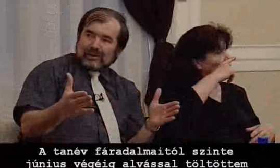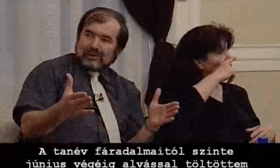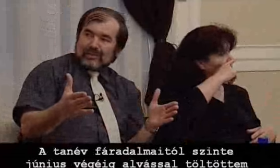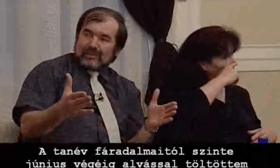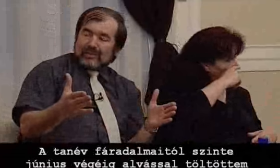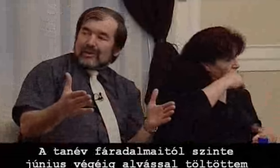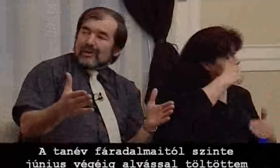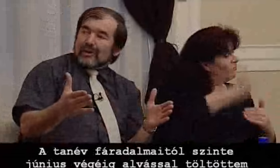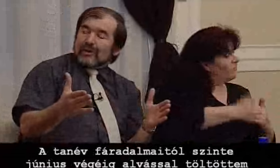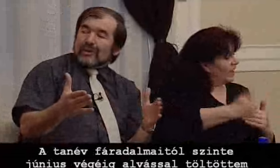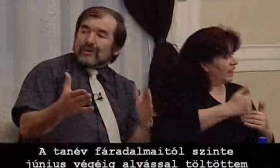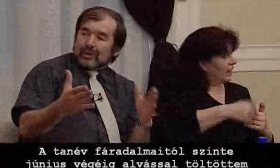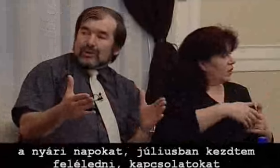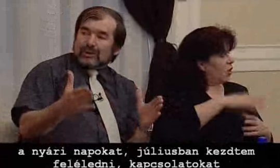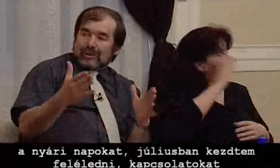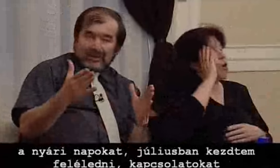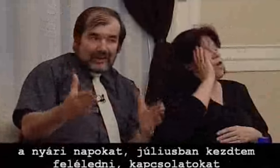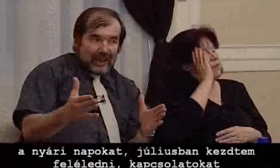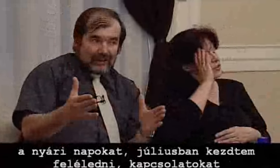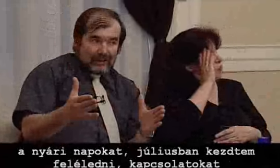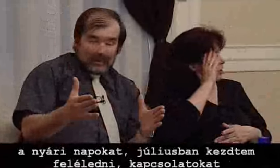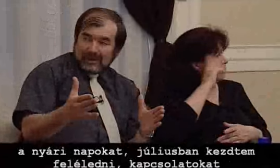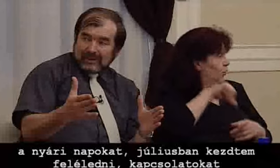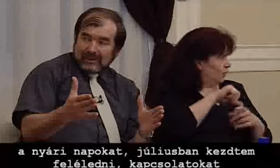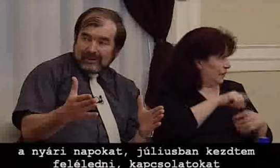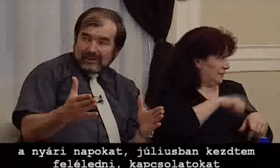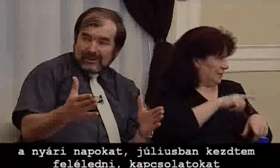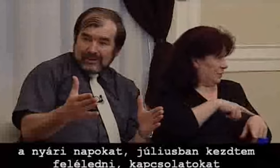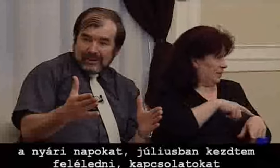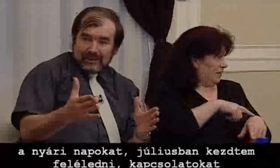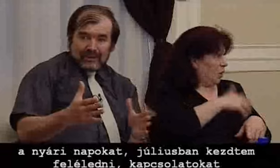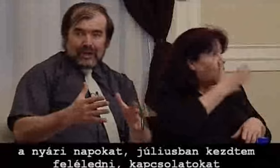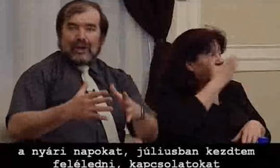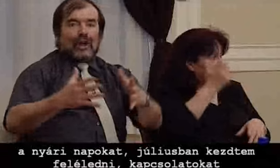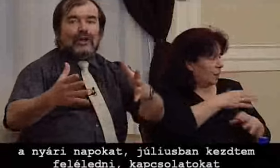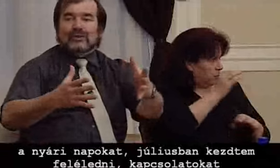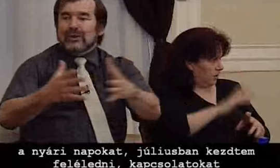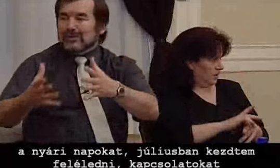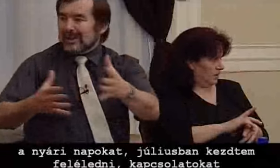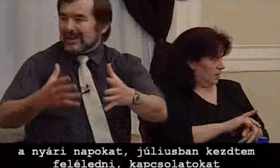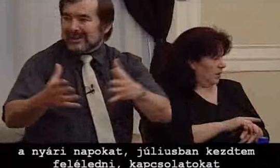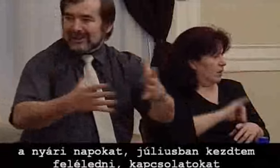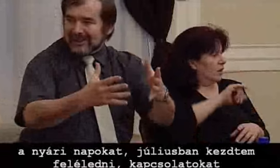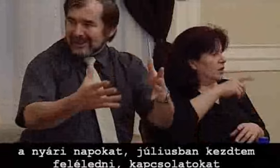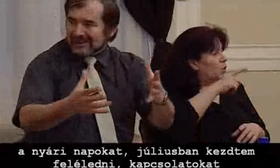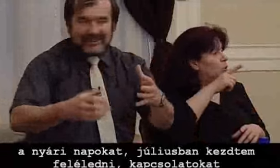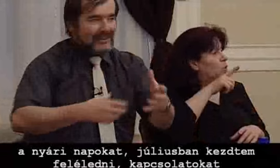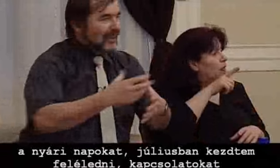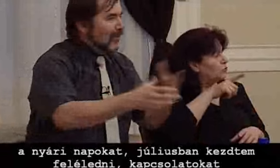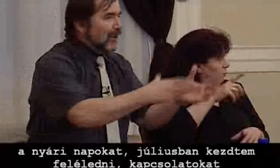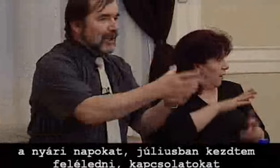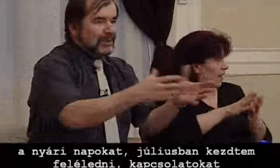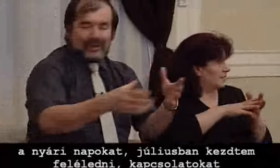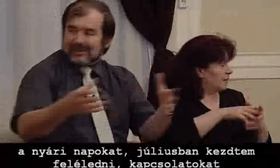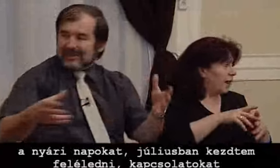töltöttem. Végéig alvással töltöttem az időt. A nyári napokat. A nyári napokat. A júliusban kezdtem.